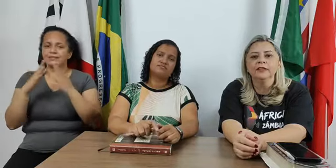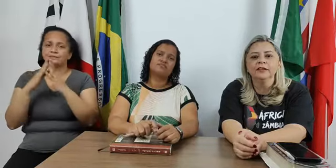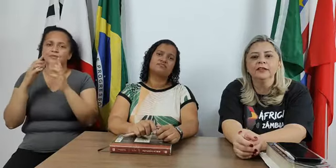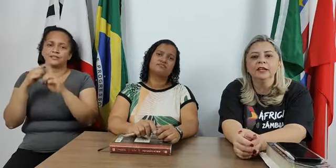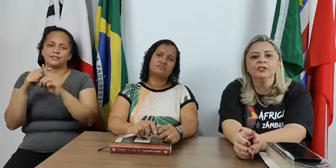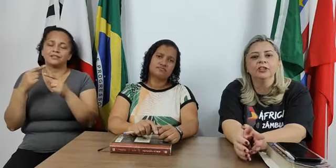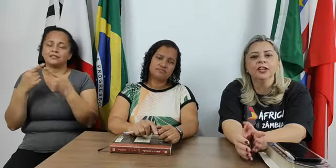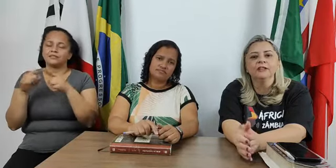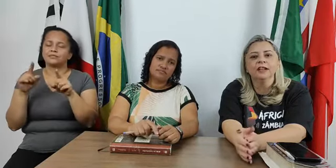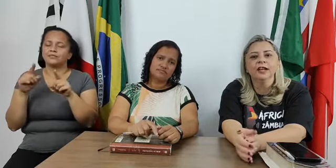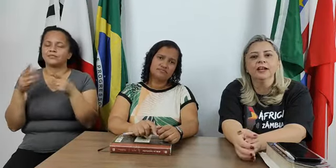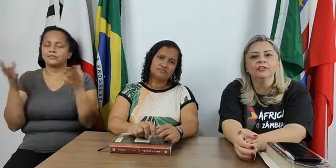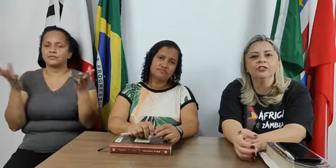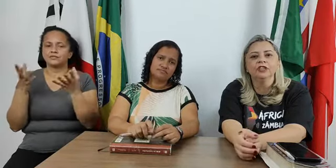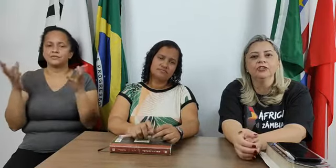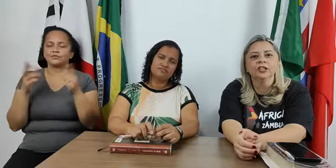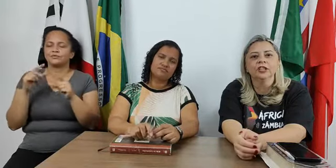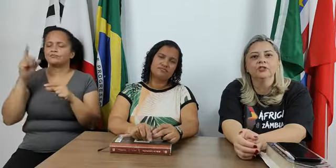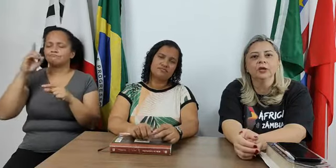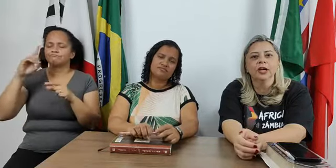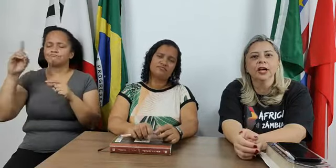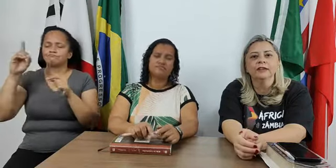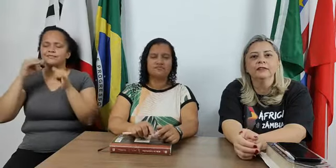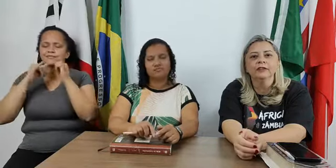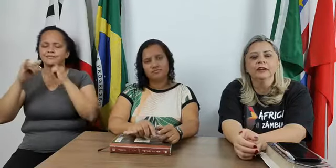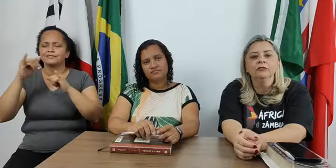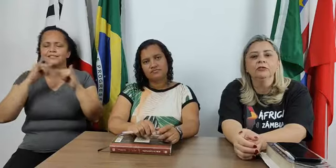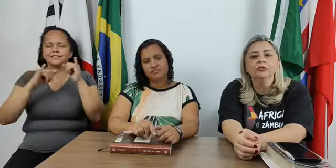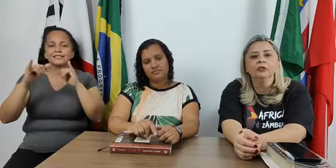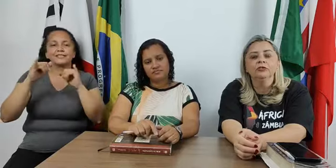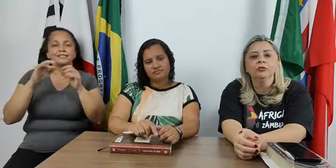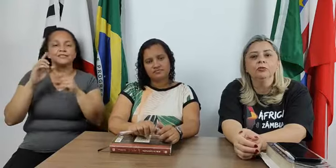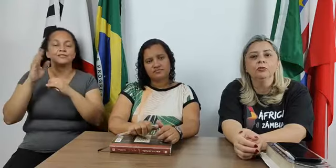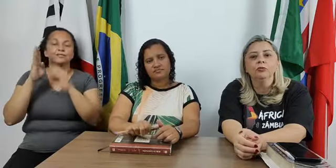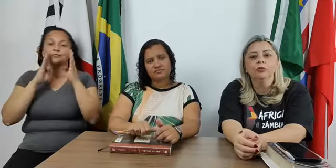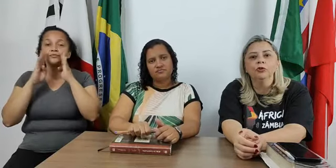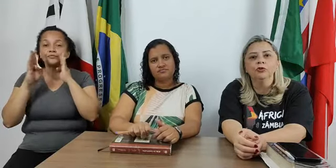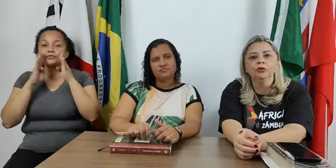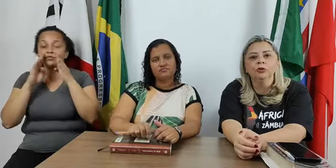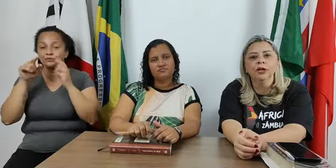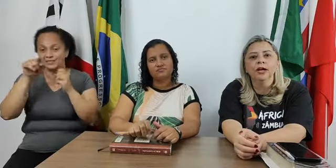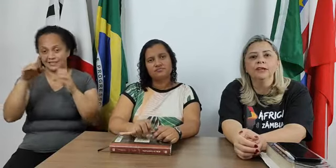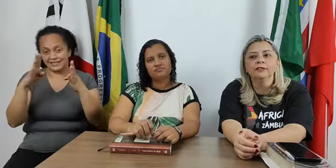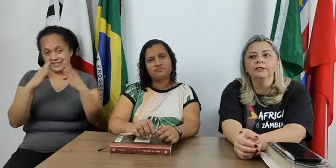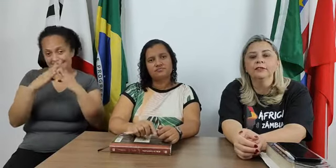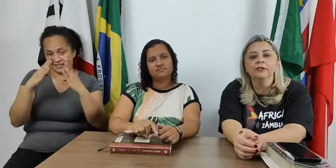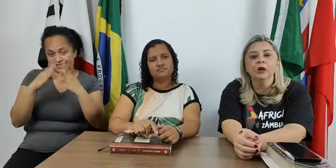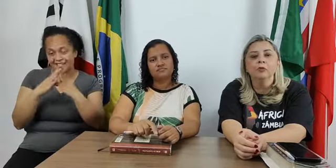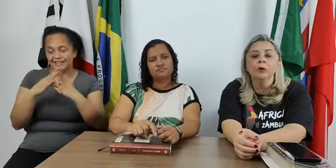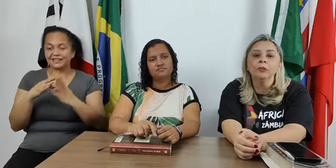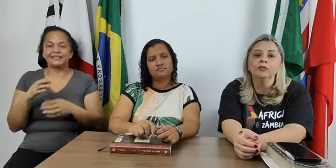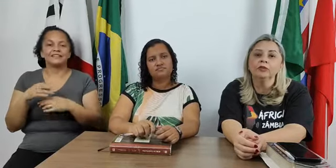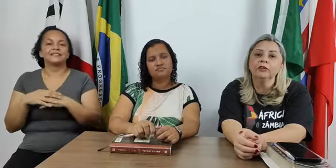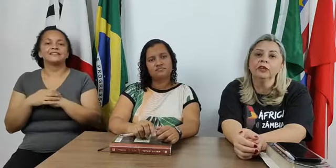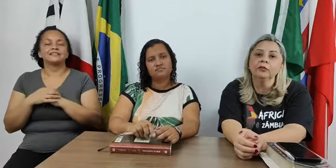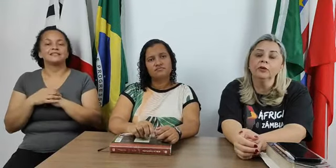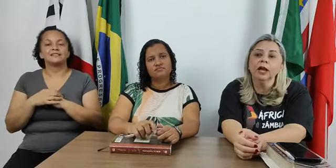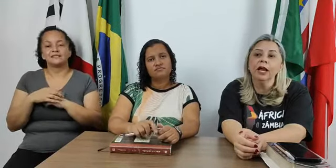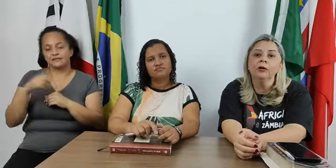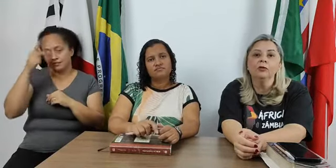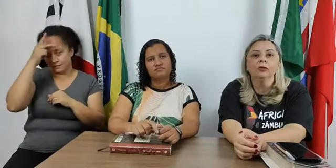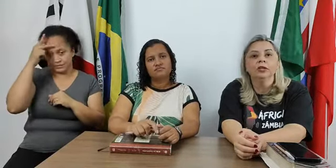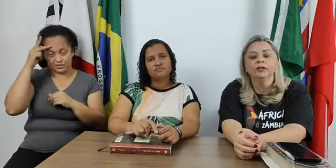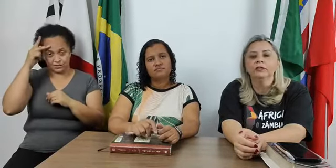te deu uma estratégia, que é essa live de estar chegando na sua casa, você no seu conforto da sua casa, às vezes, Uma pessoa deve estar